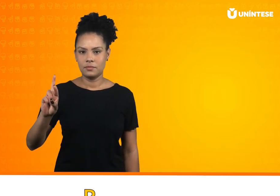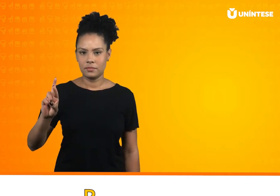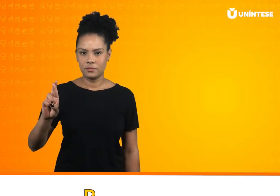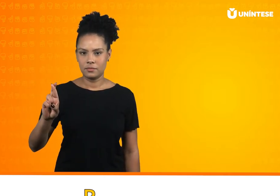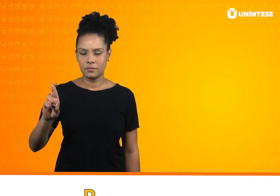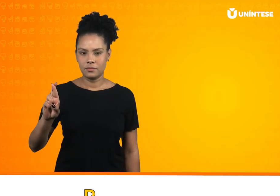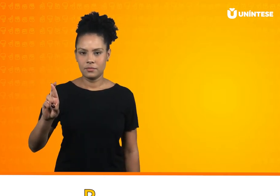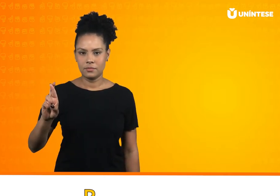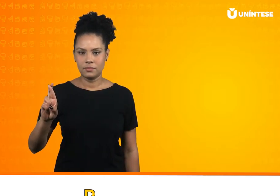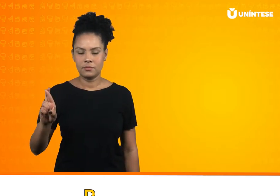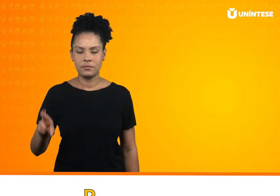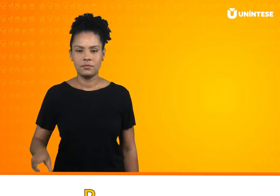R,